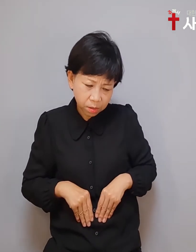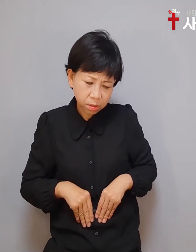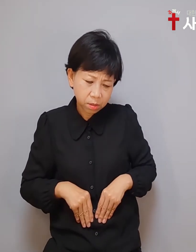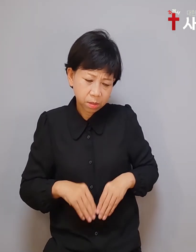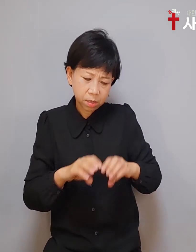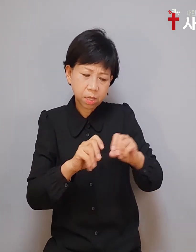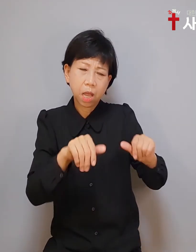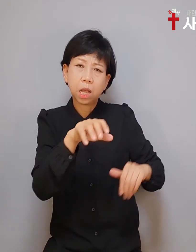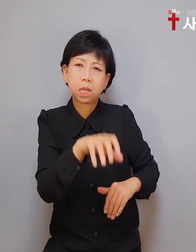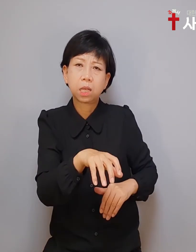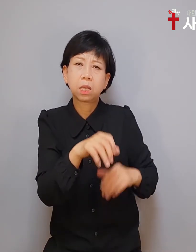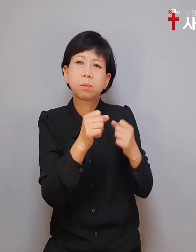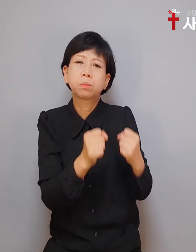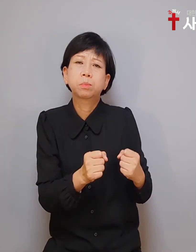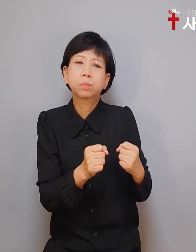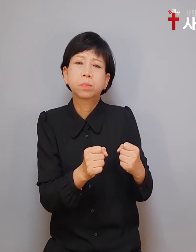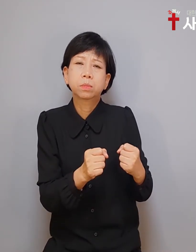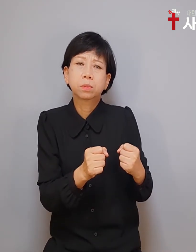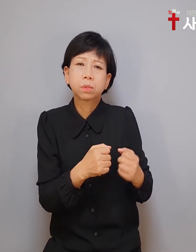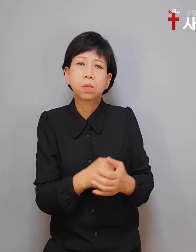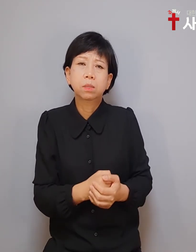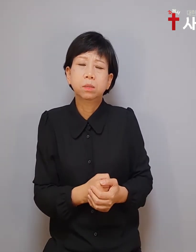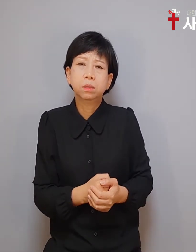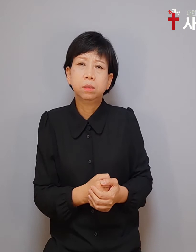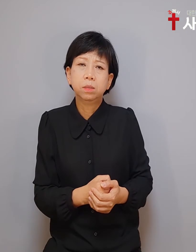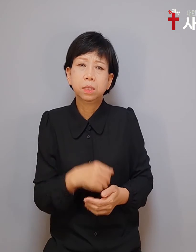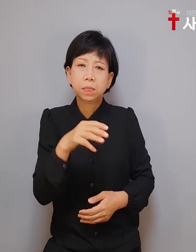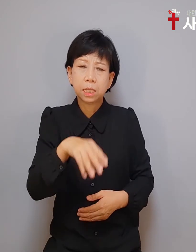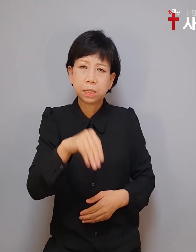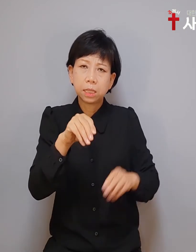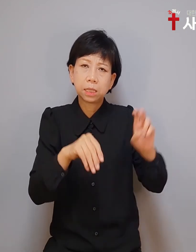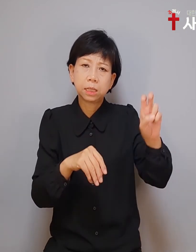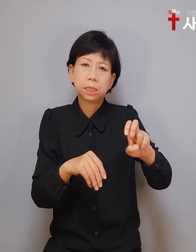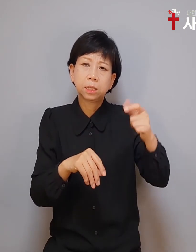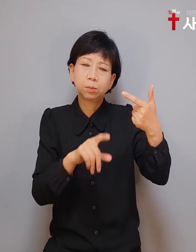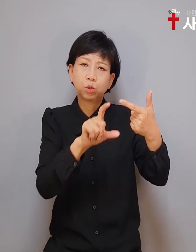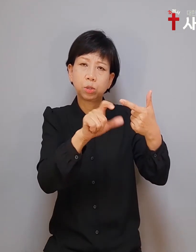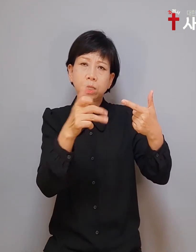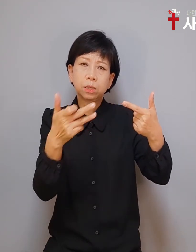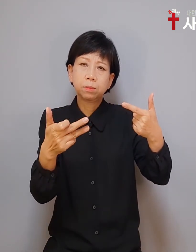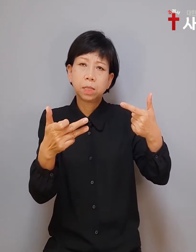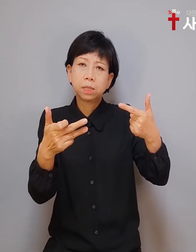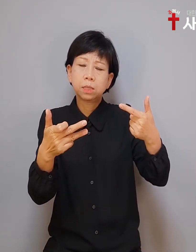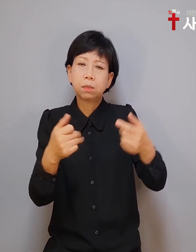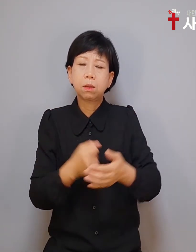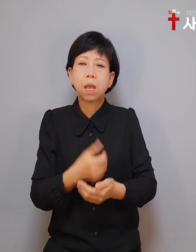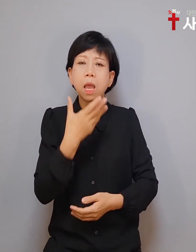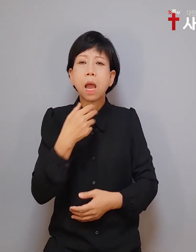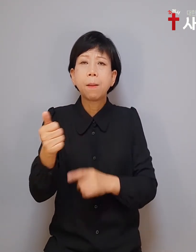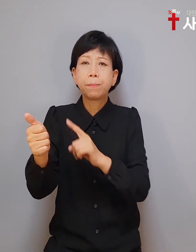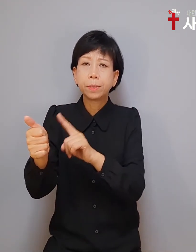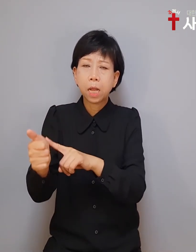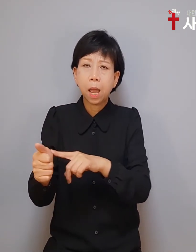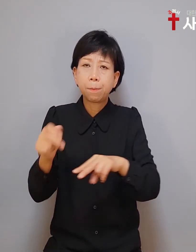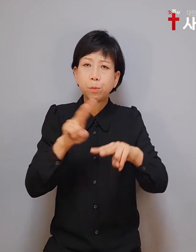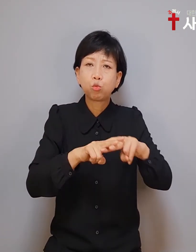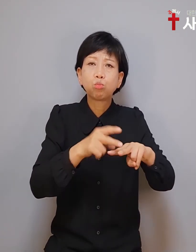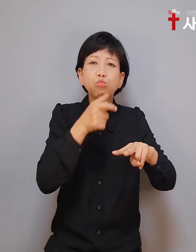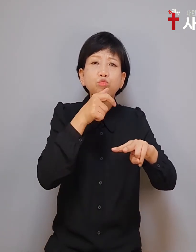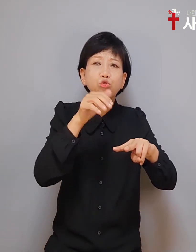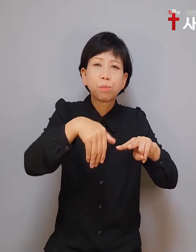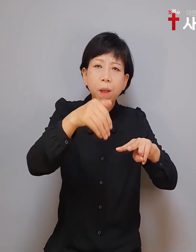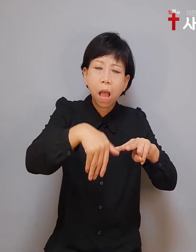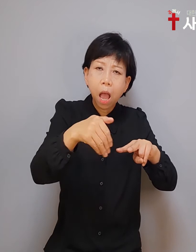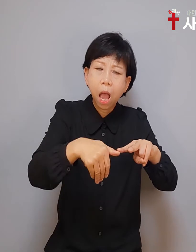18절 말씀에 그 아버지 아브라함 때에 팠던 우물들을 다시 팠으니 이는 아브라함이 죽은 후에 블레셋 사람이 그 우물들을